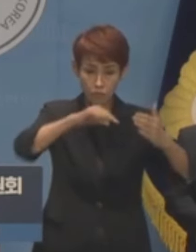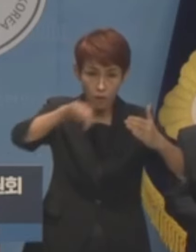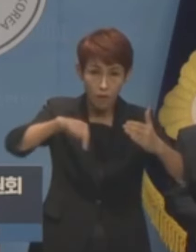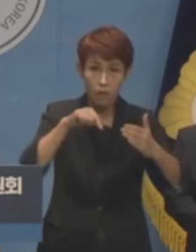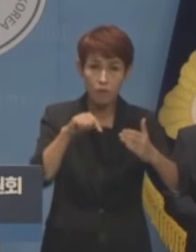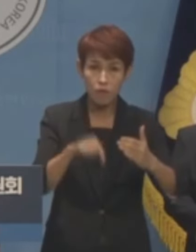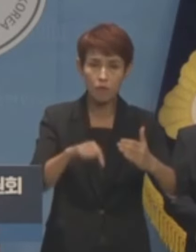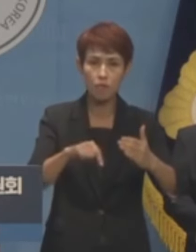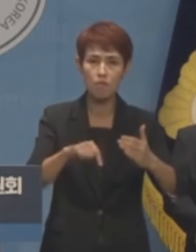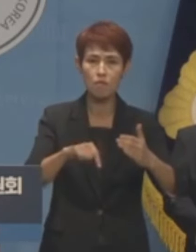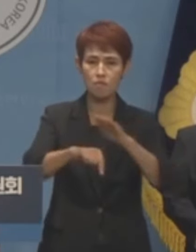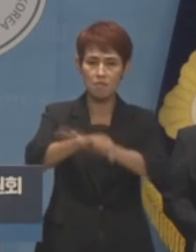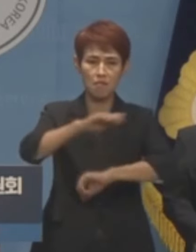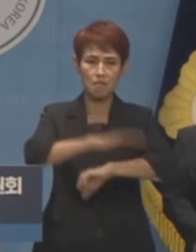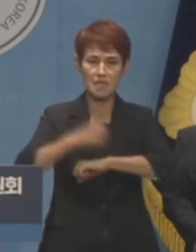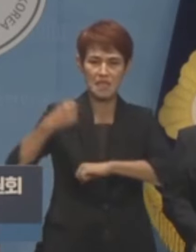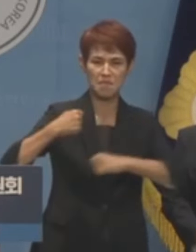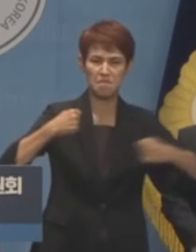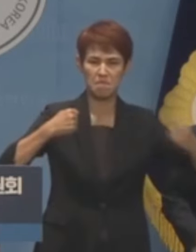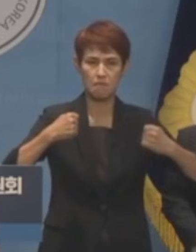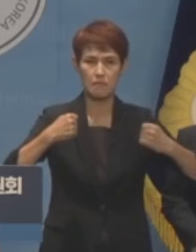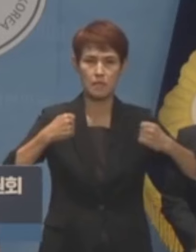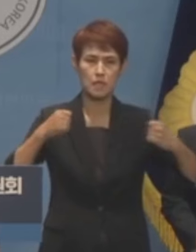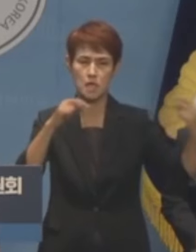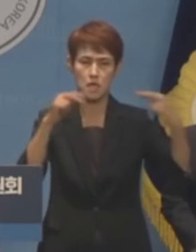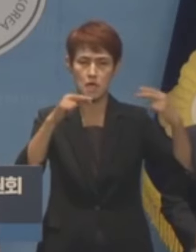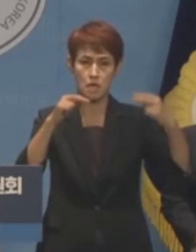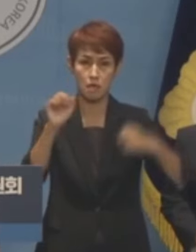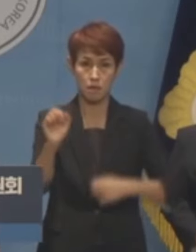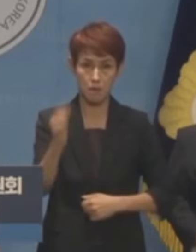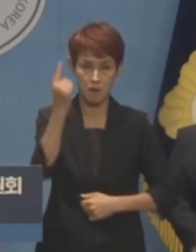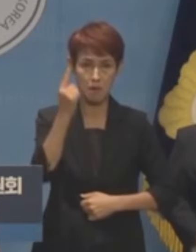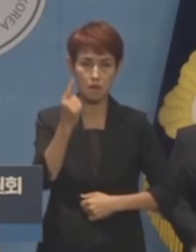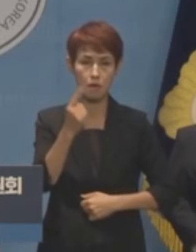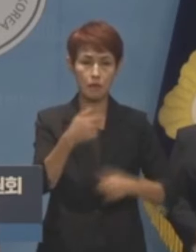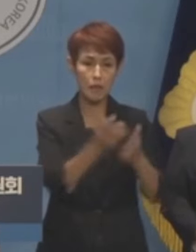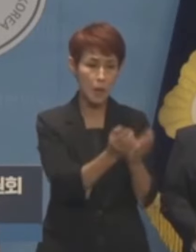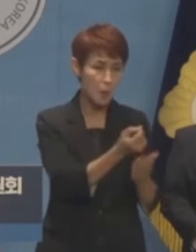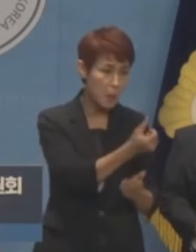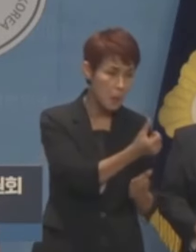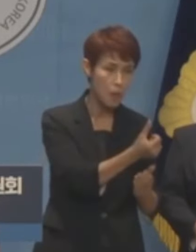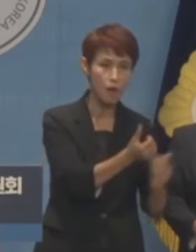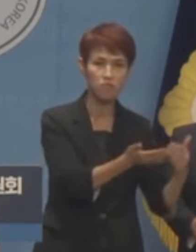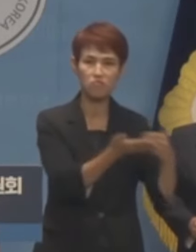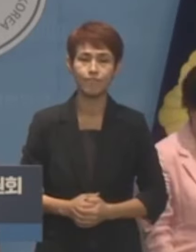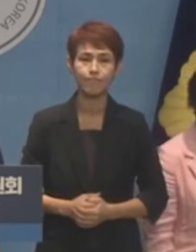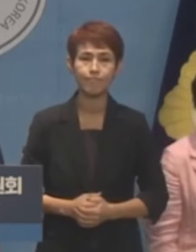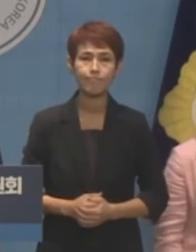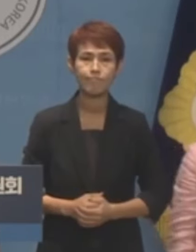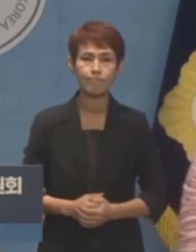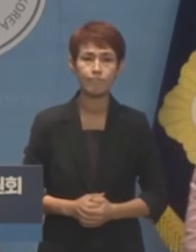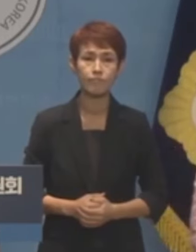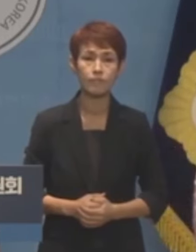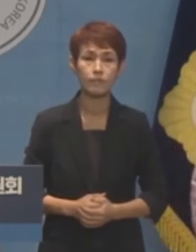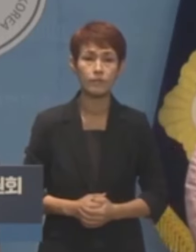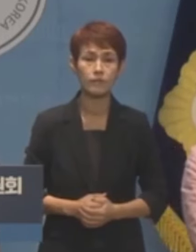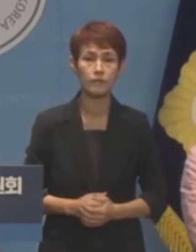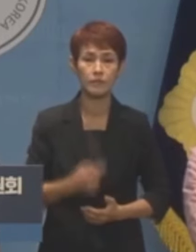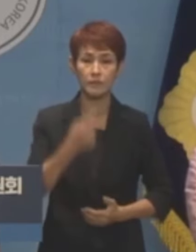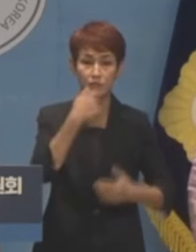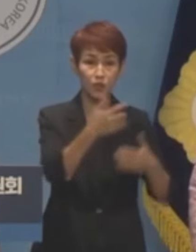거대양당의 이해 관계 때문에 소수정당의 의견은 전혀 반영되지 못하고 있습니다 최근